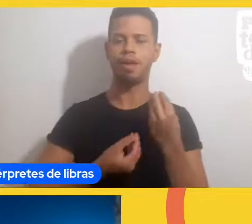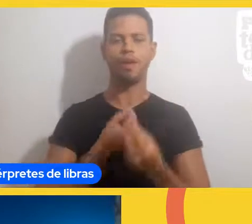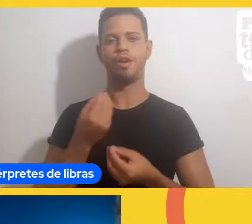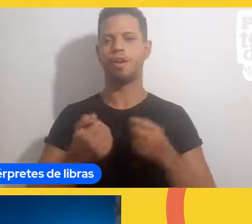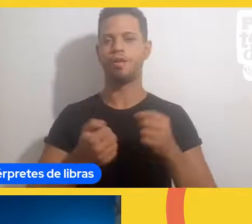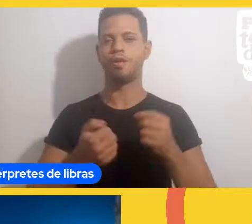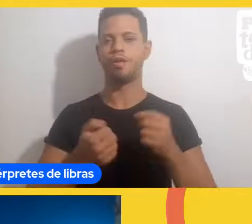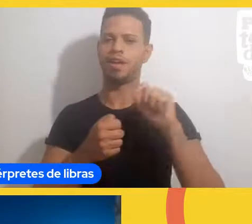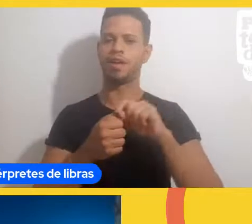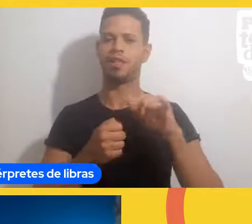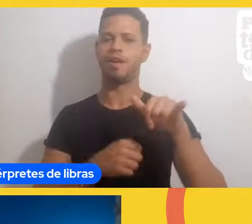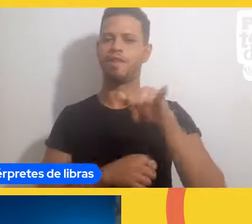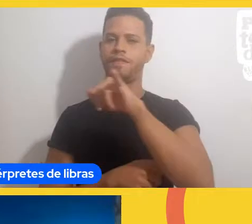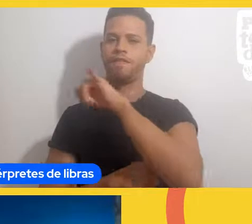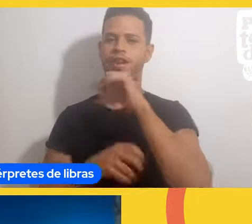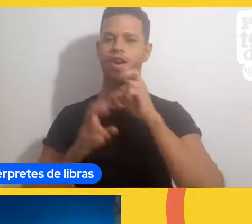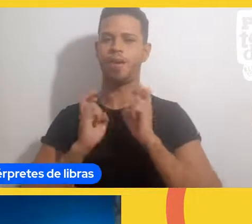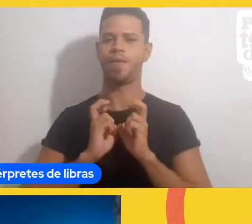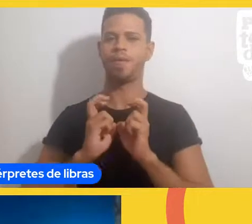e fazer